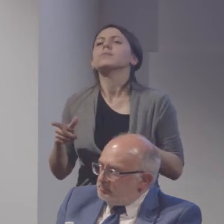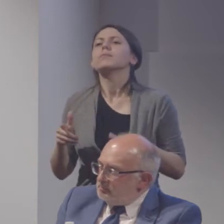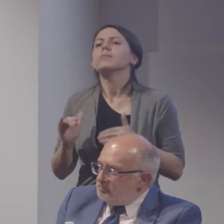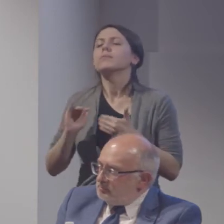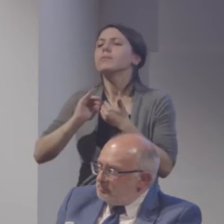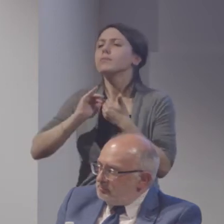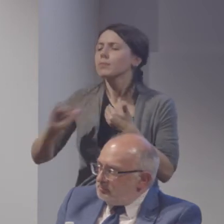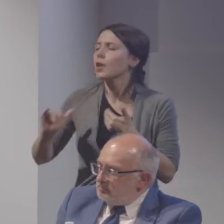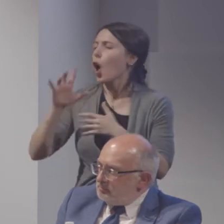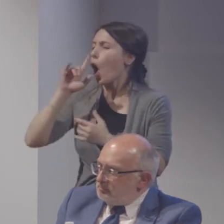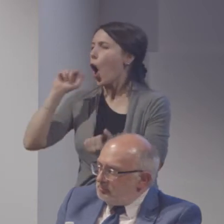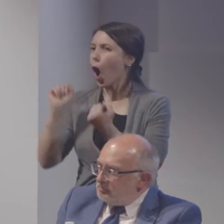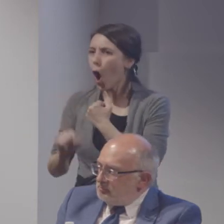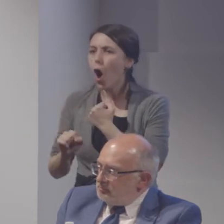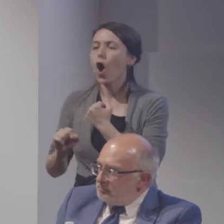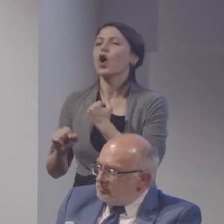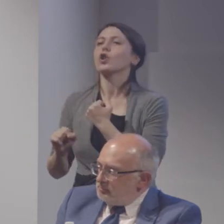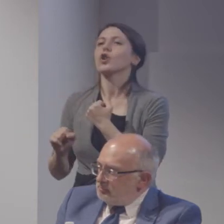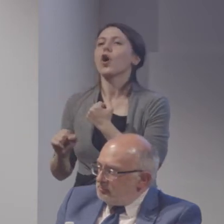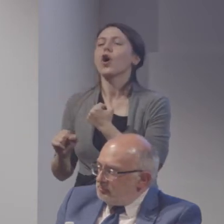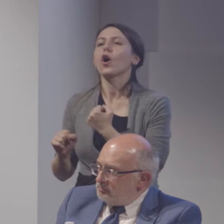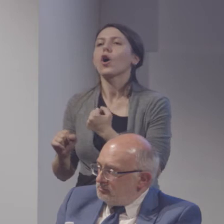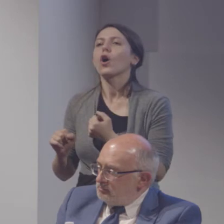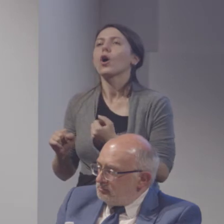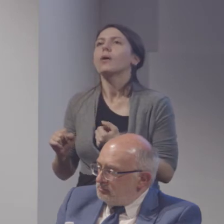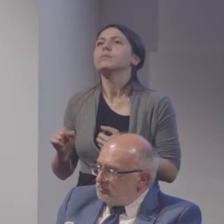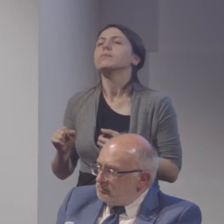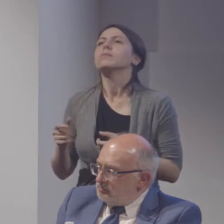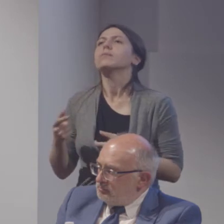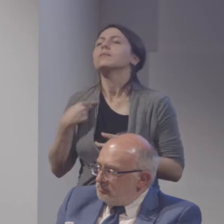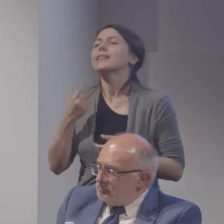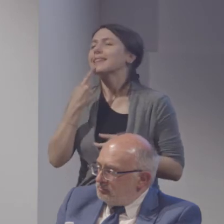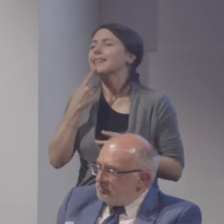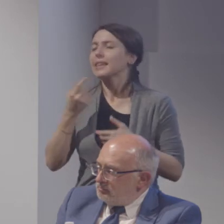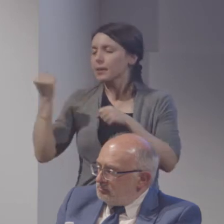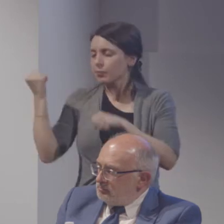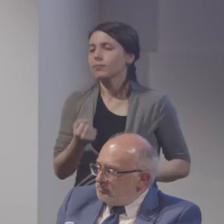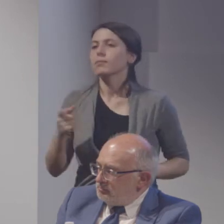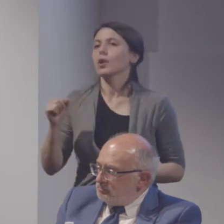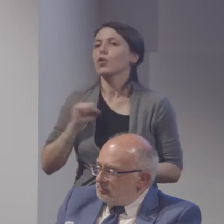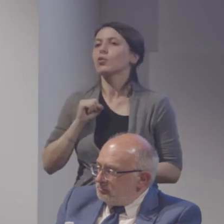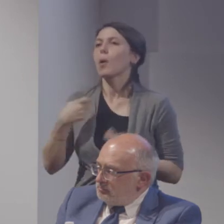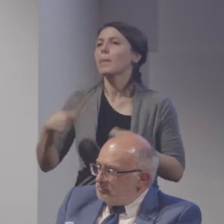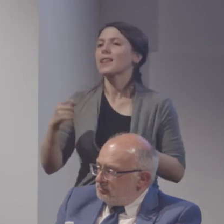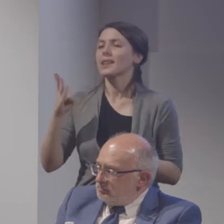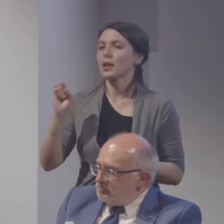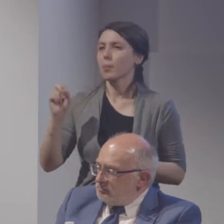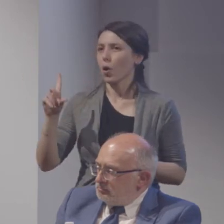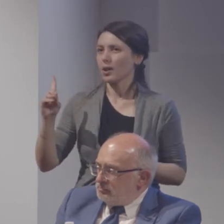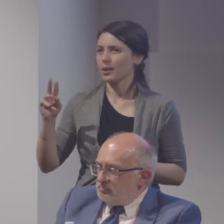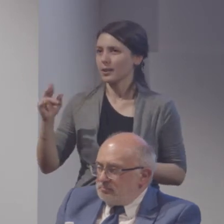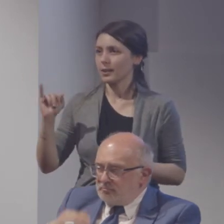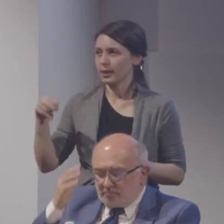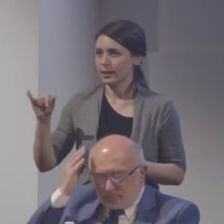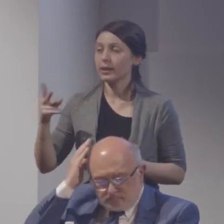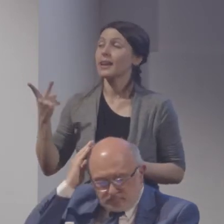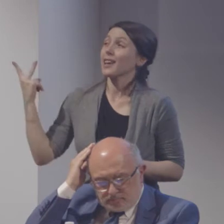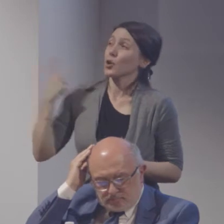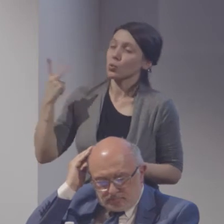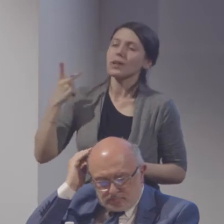discorso dell'odio, istituita dalla Presidente Boldrini, in cui entrambi eravamo invitati